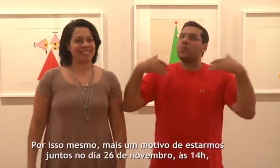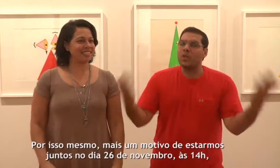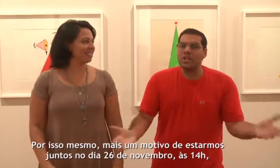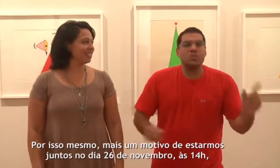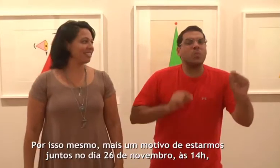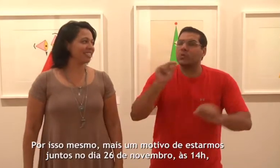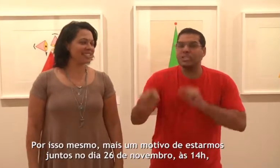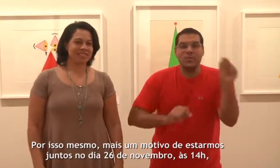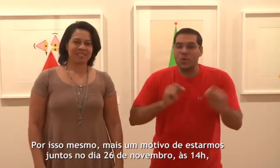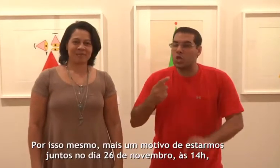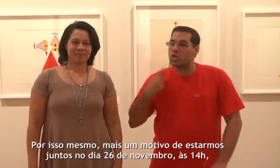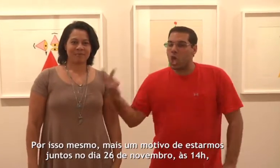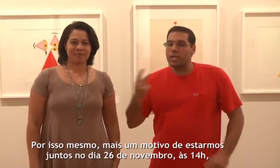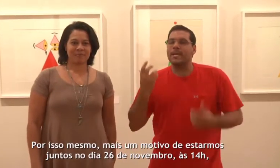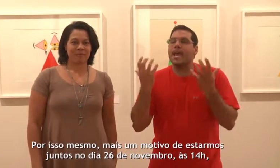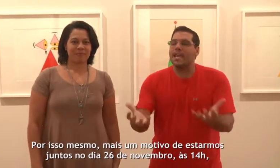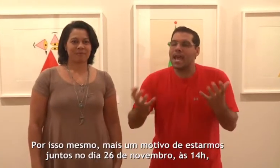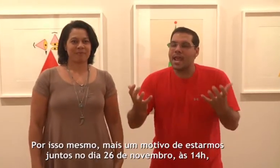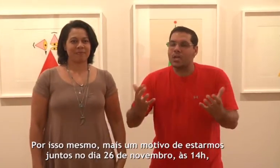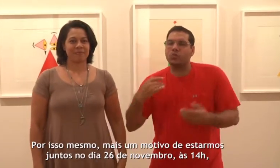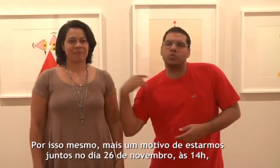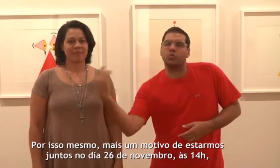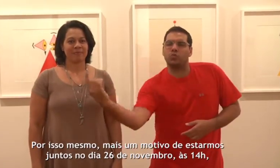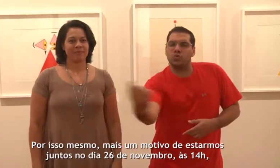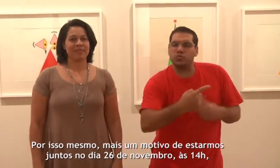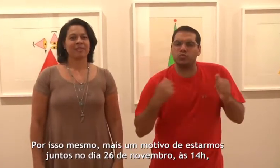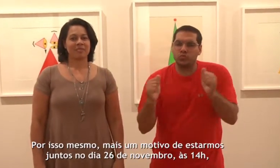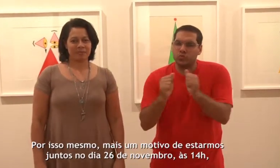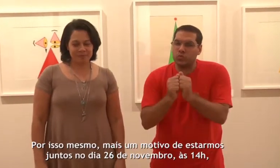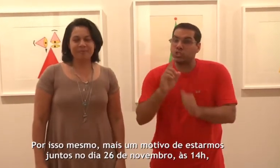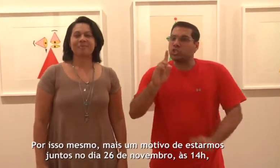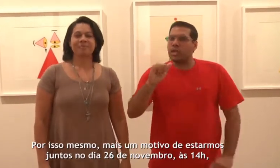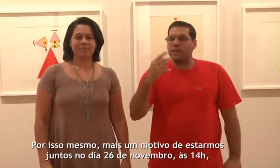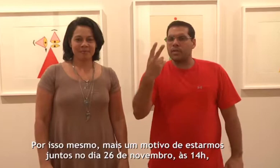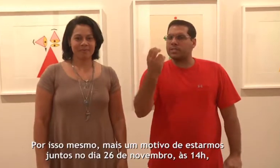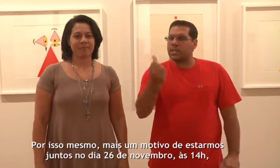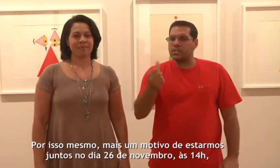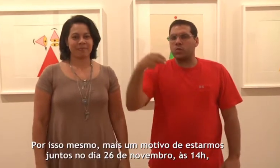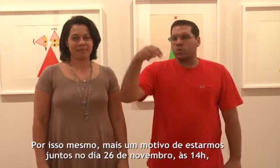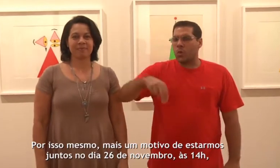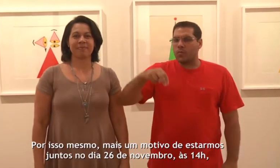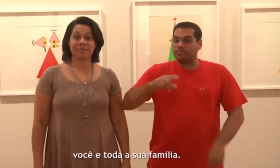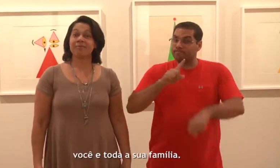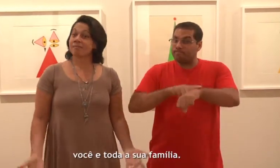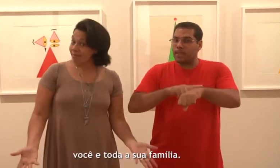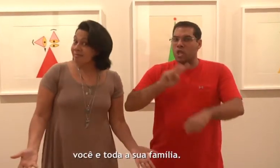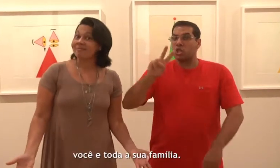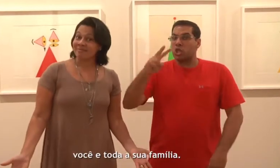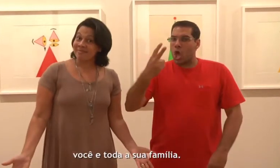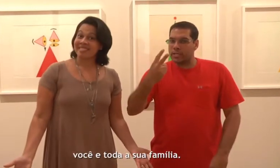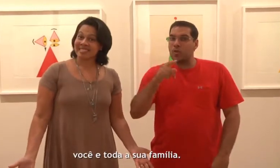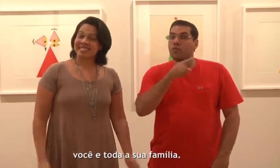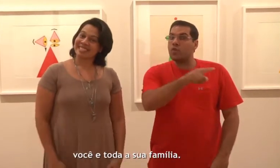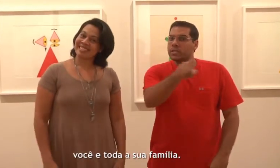Por isso mesmo, mais um motivo de estarmos juntos no dia 26 de novembro, às 14h, você